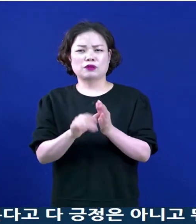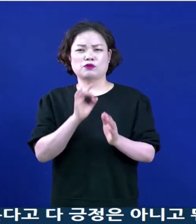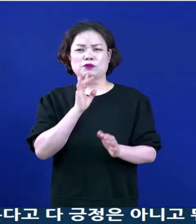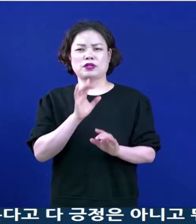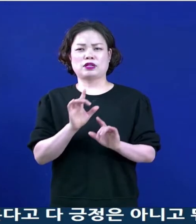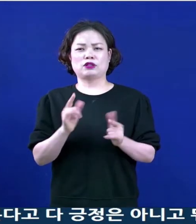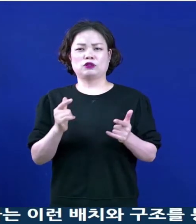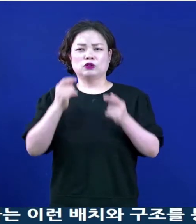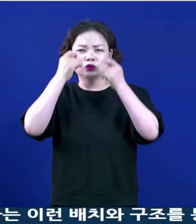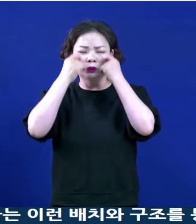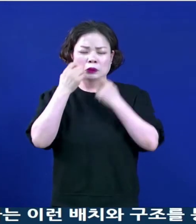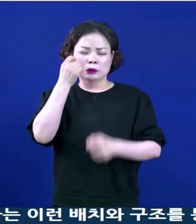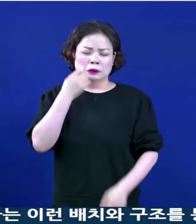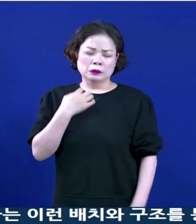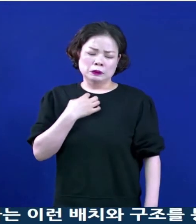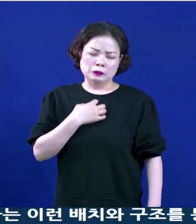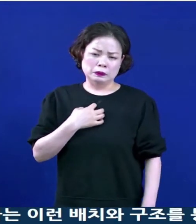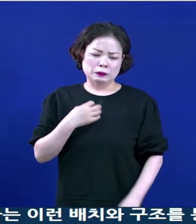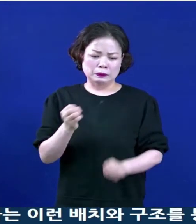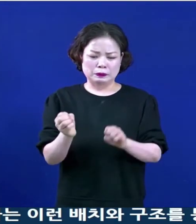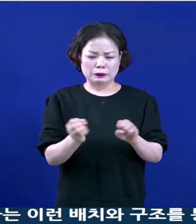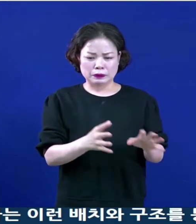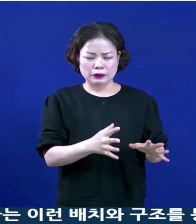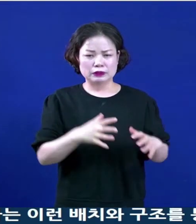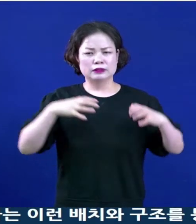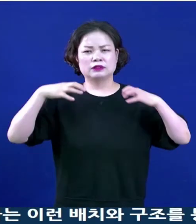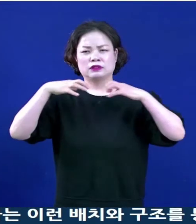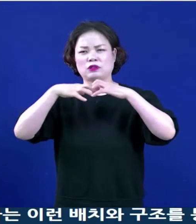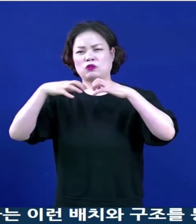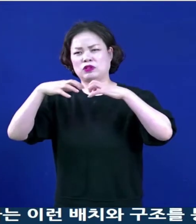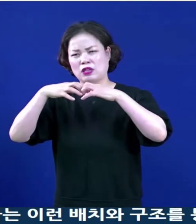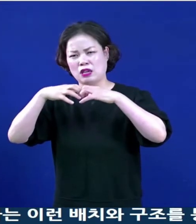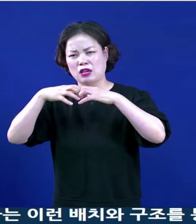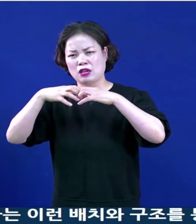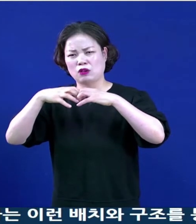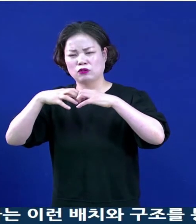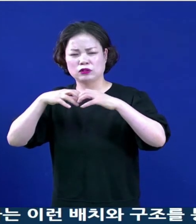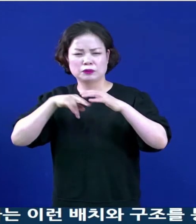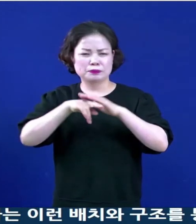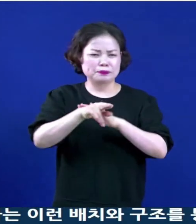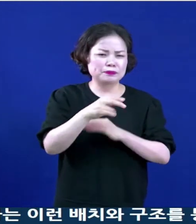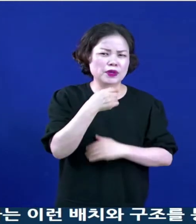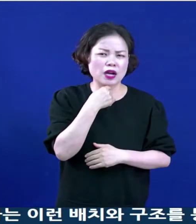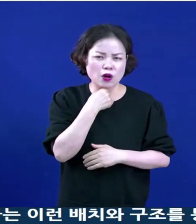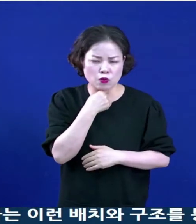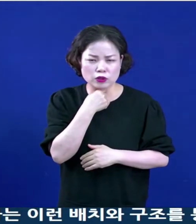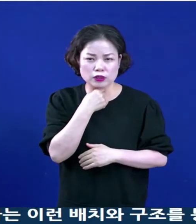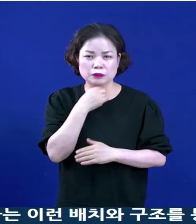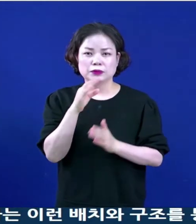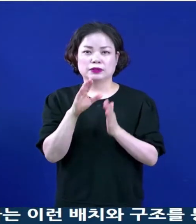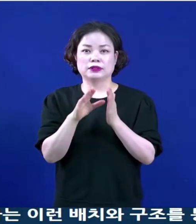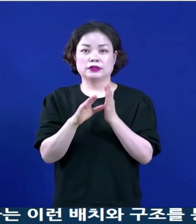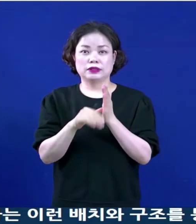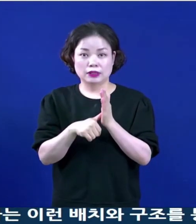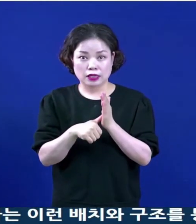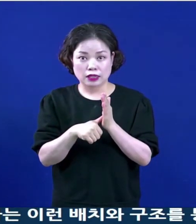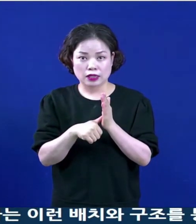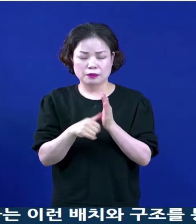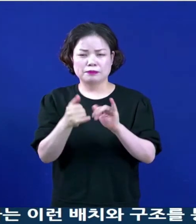아니라 울고 슬퍼하고 잃어버리고 전쟁하는 우리가 피하고 싶은 때도